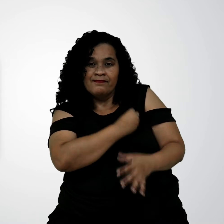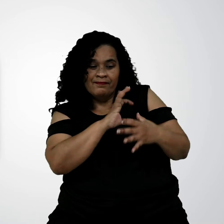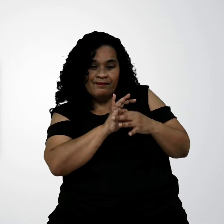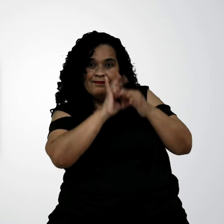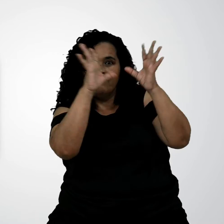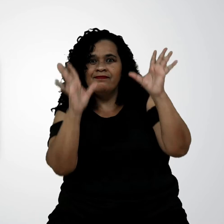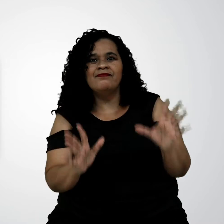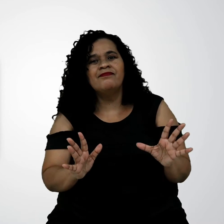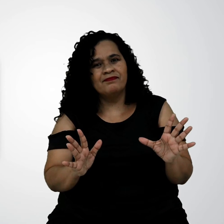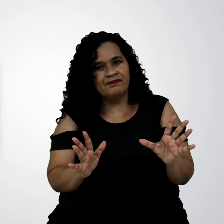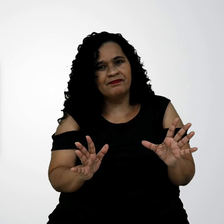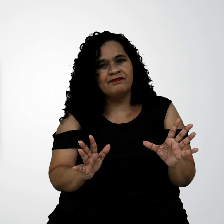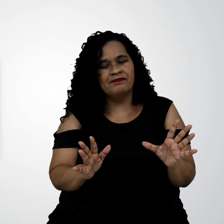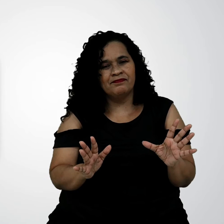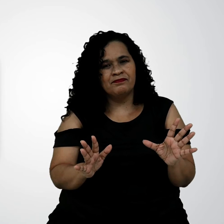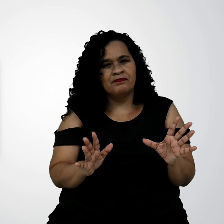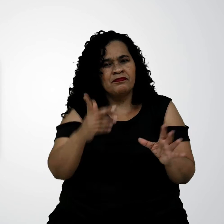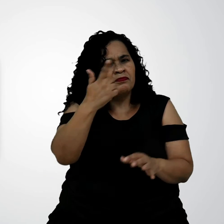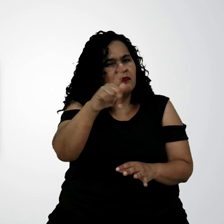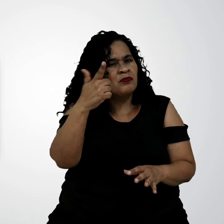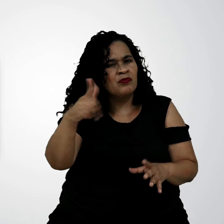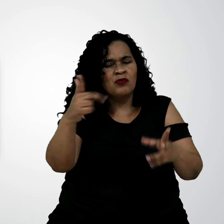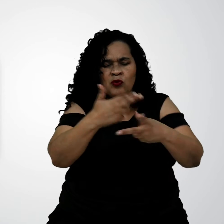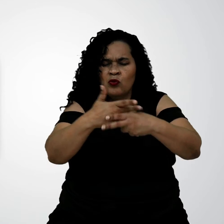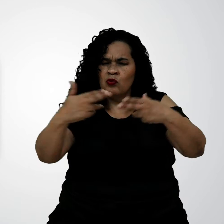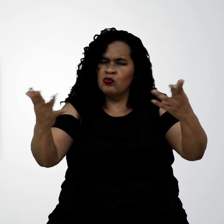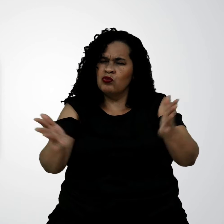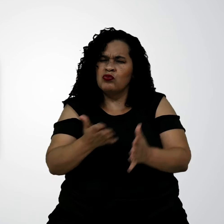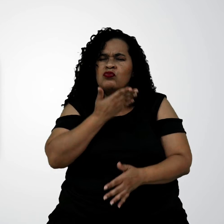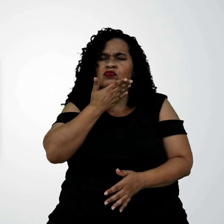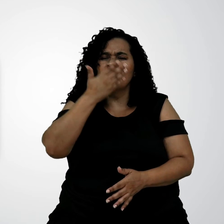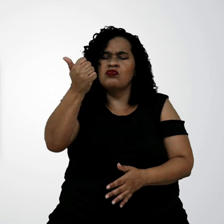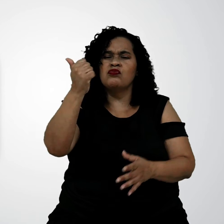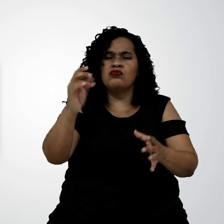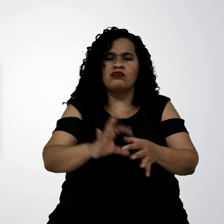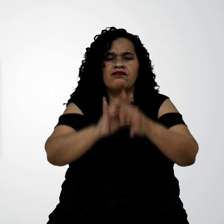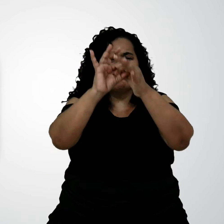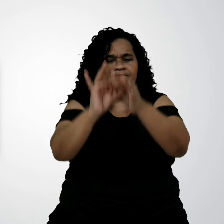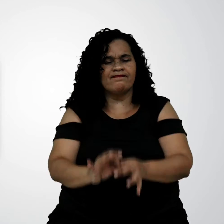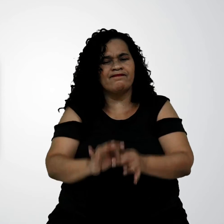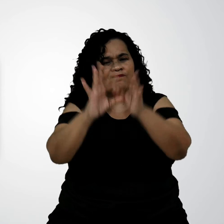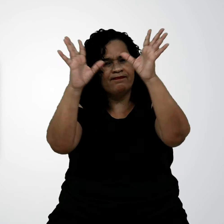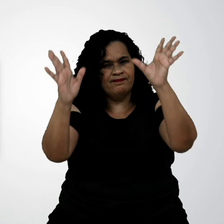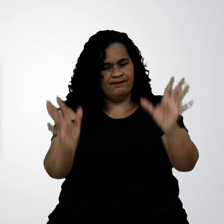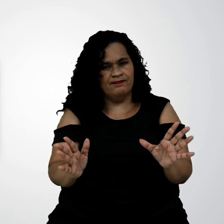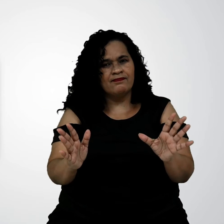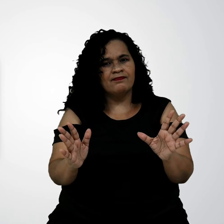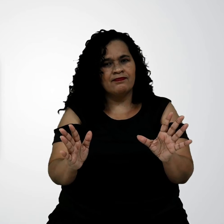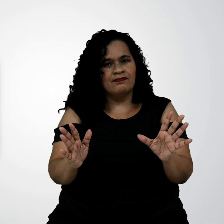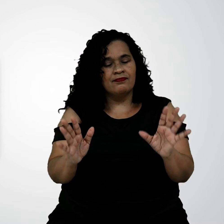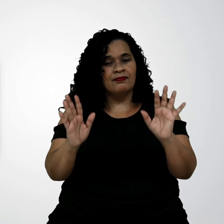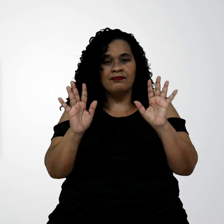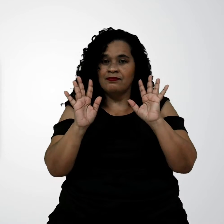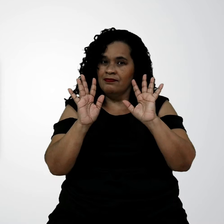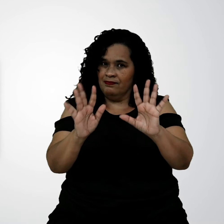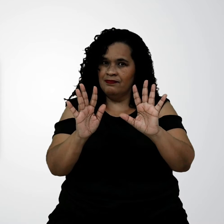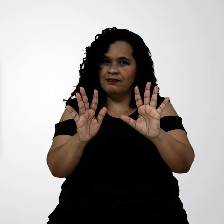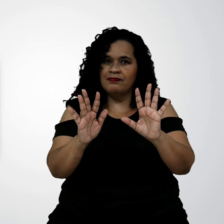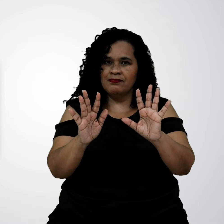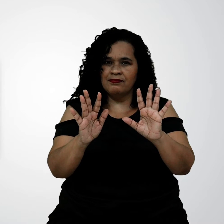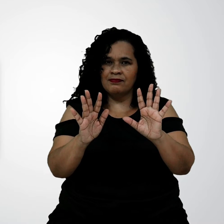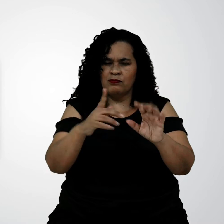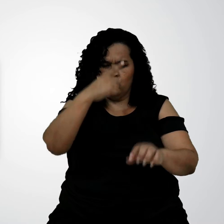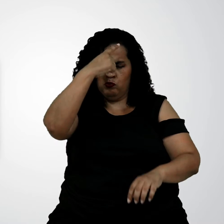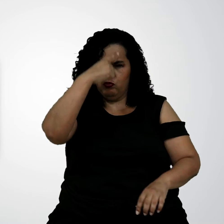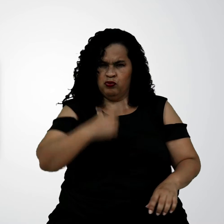livres. E não existe coisa melhor do que a liberdade. Só que eles eram livres no corpo, mas a